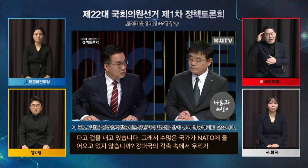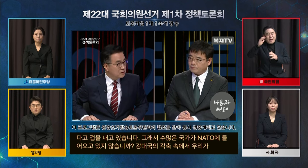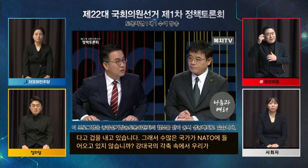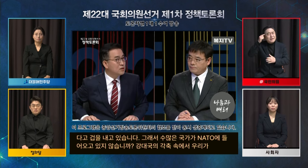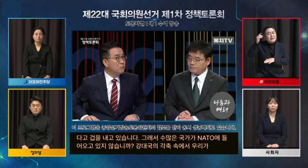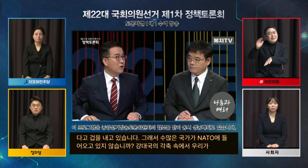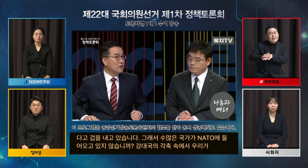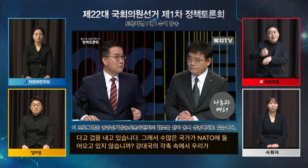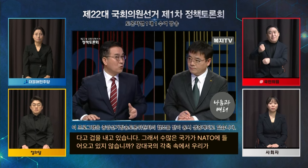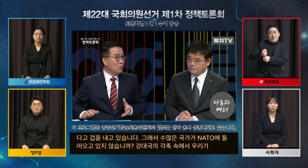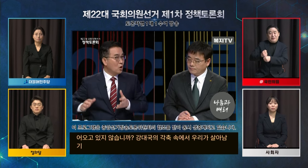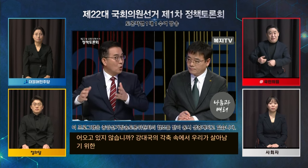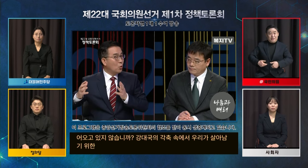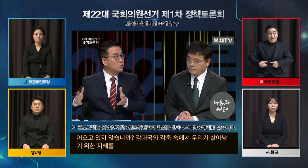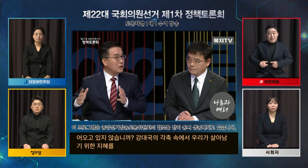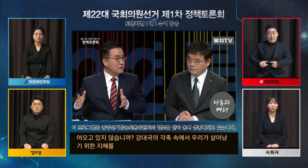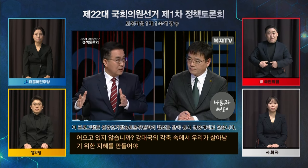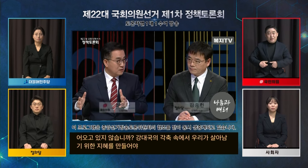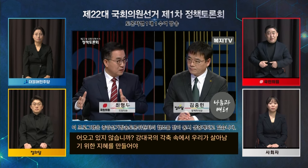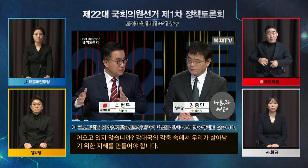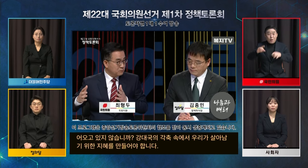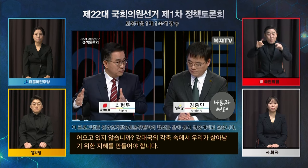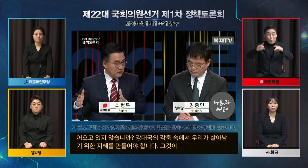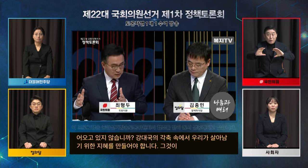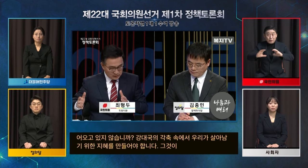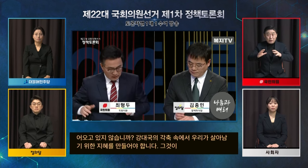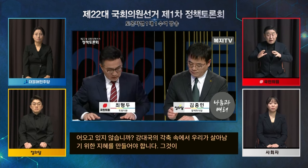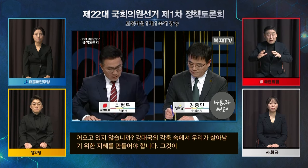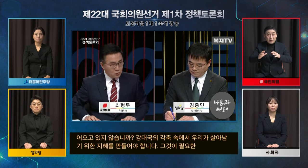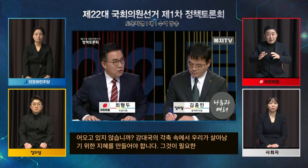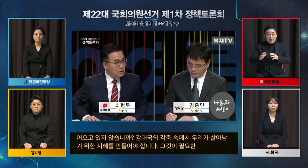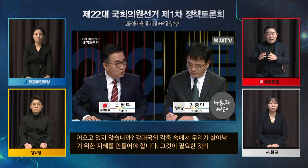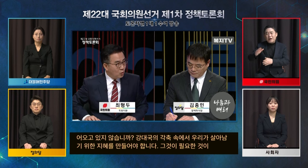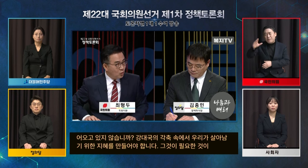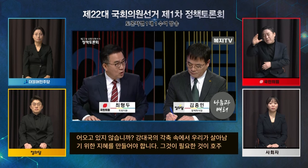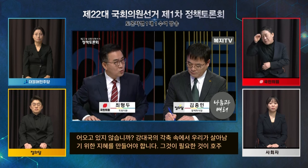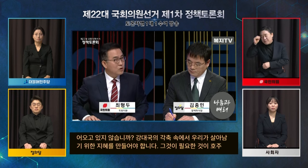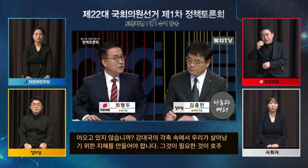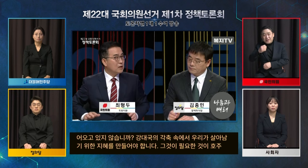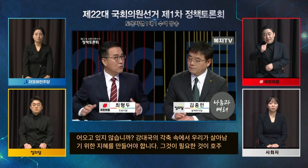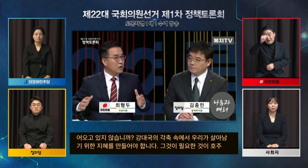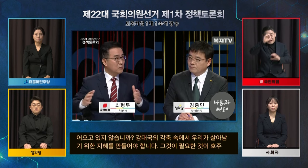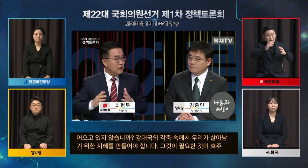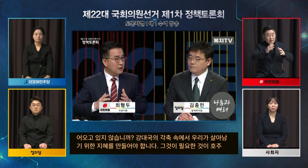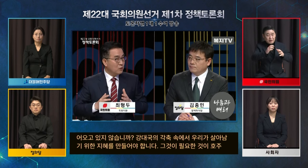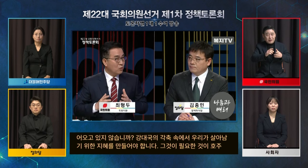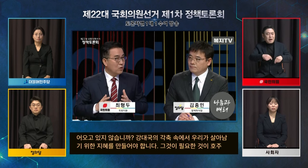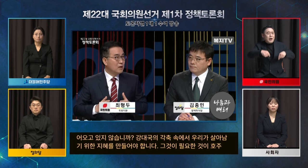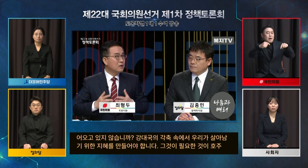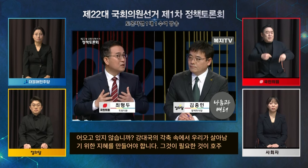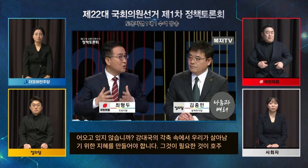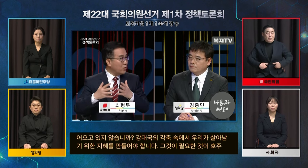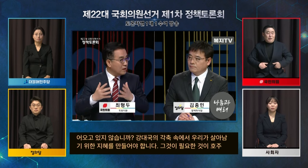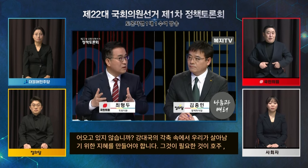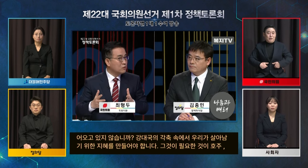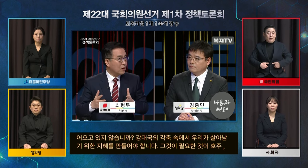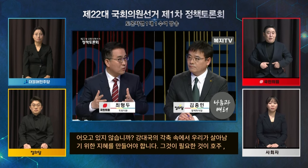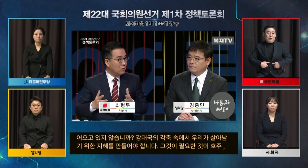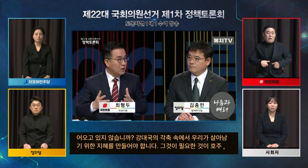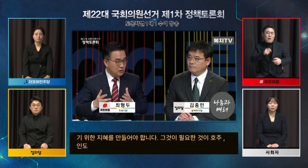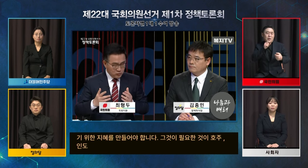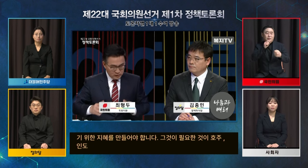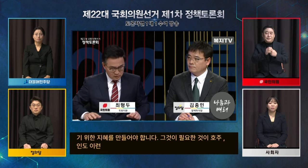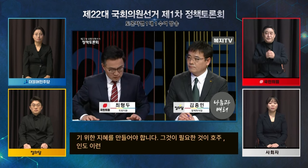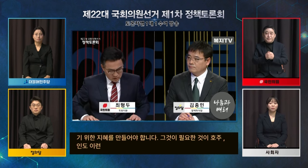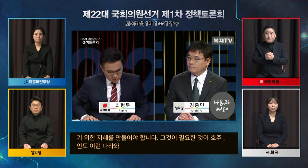만들어야 됩니다. 그것이 필요한 것이 바로 호주 같은 나라들의 전범이라든가 또 인도, 또 이런 나라들과 협력해야 되고 그것이 쿼드이기도